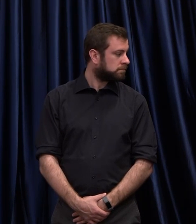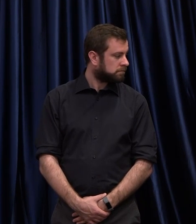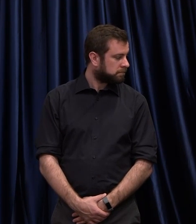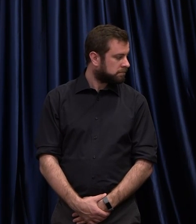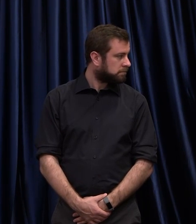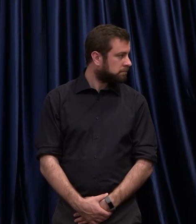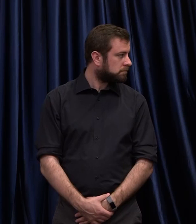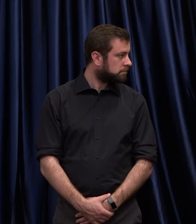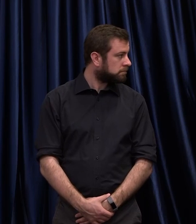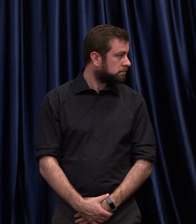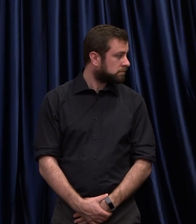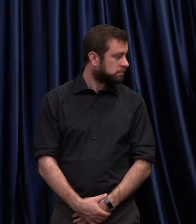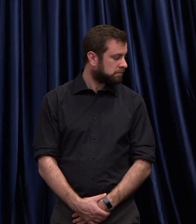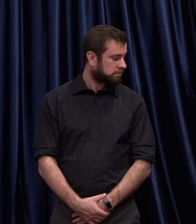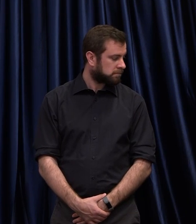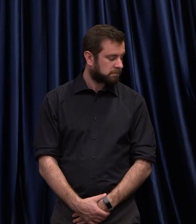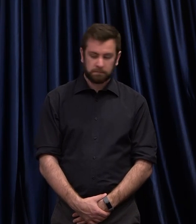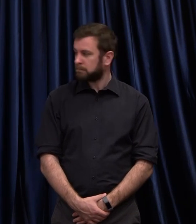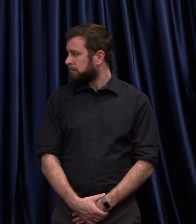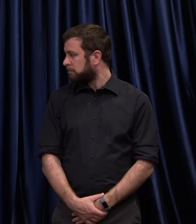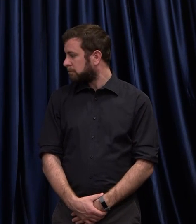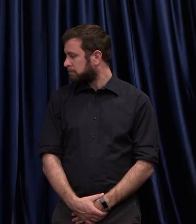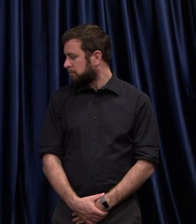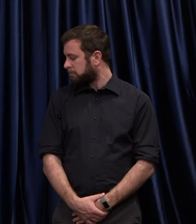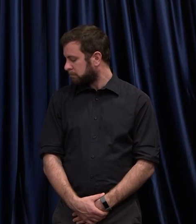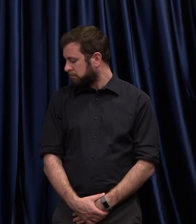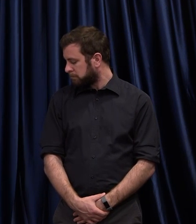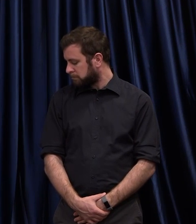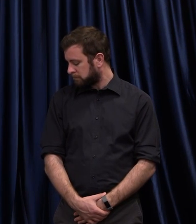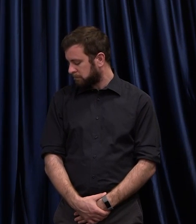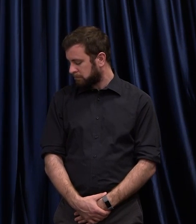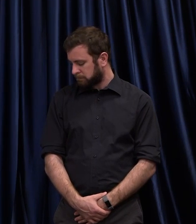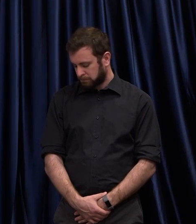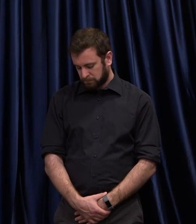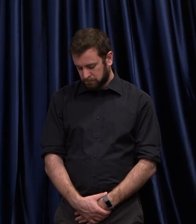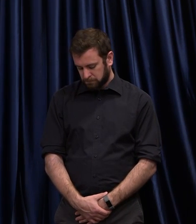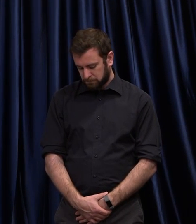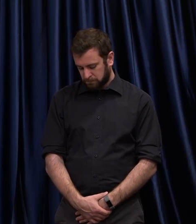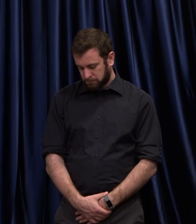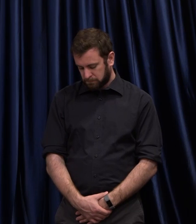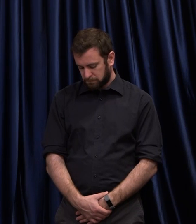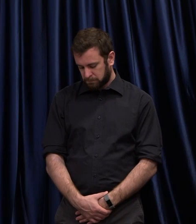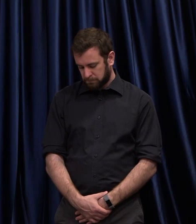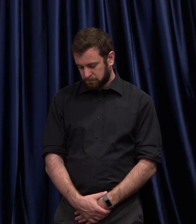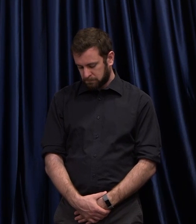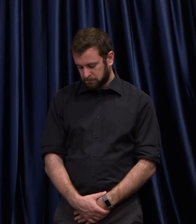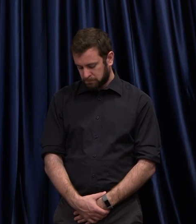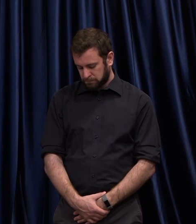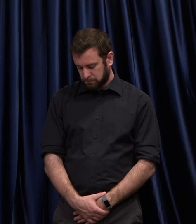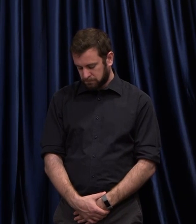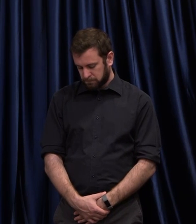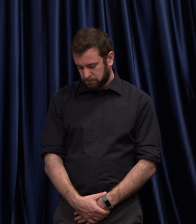قيامنا وصيامنا ربنا تقبل قيامنا وصيامنا ربنا تقبل قيامنا